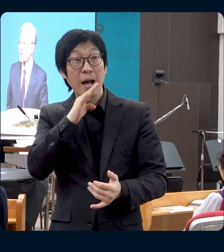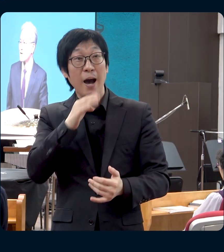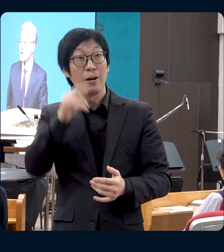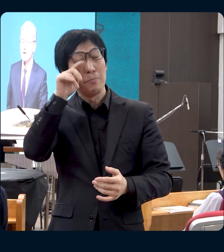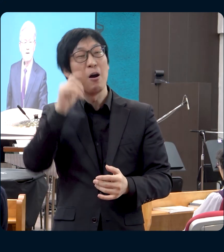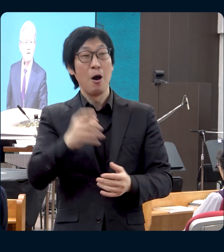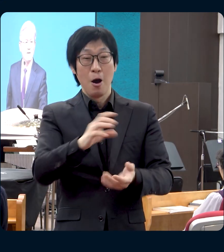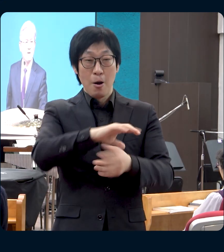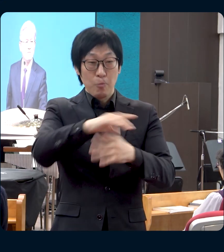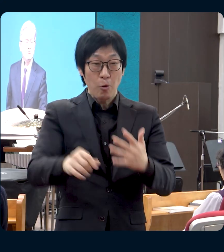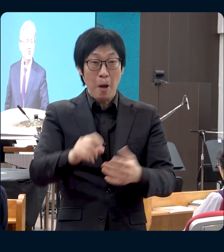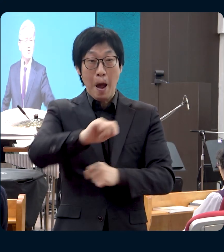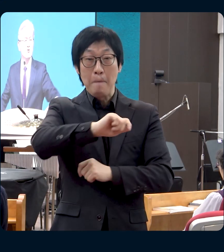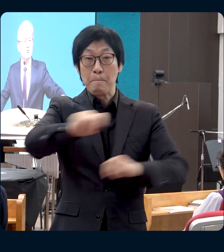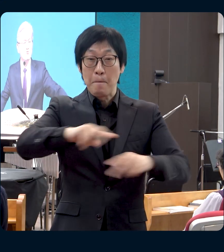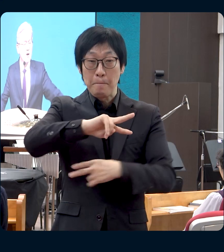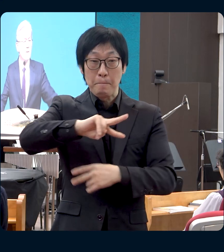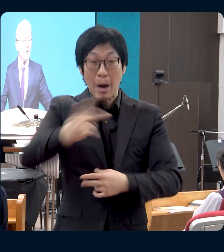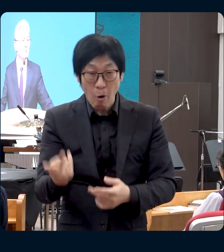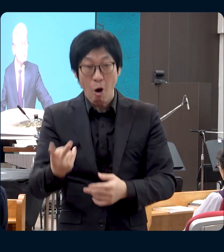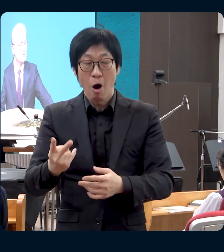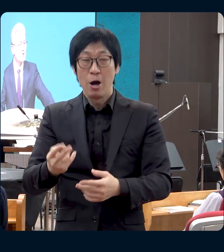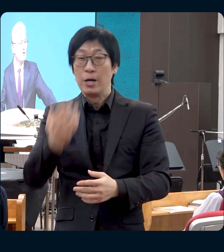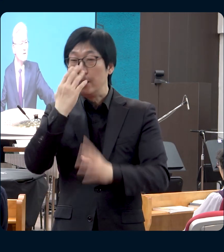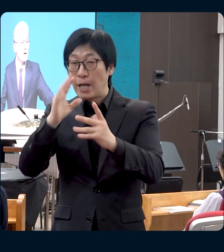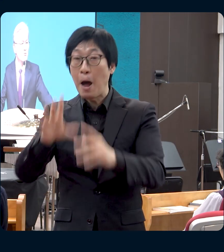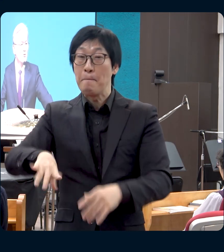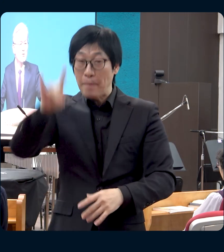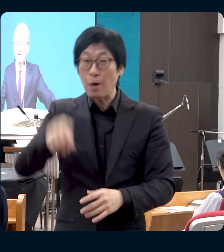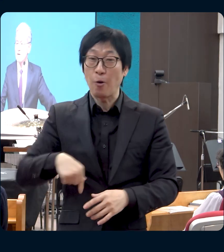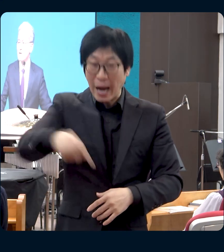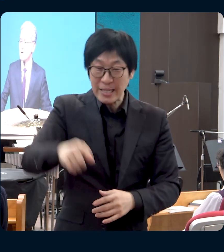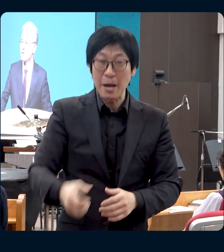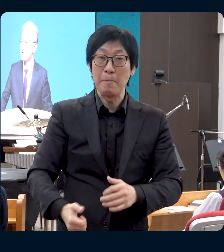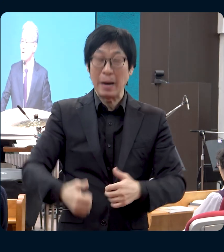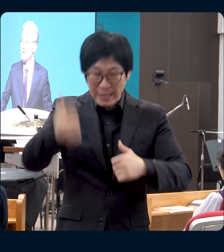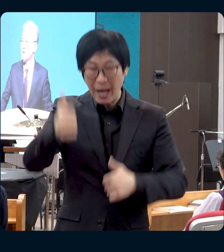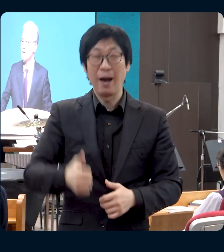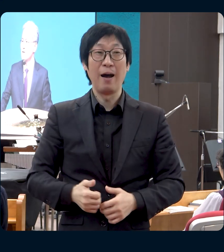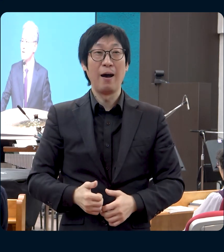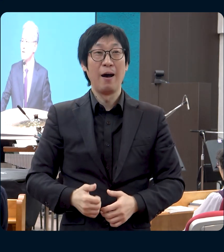먼저 무슨 누에바고 무슨 떨기나무고